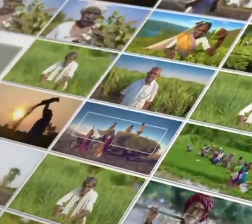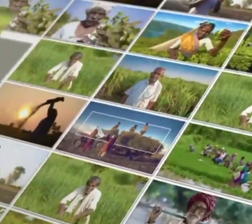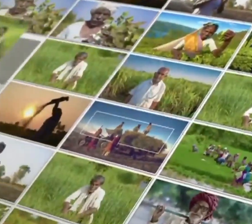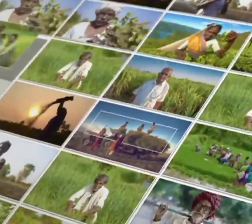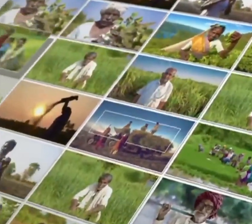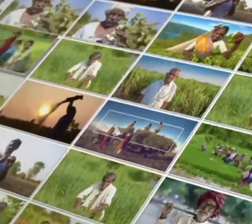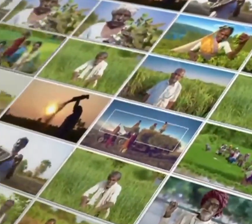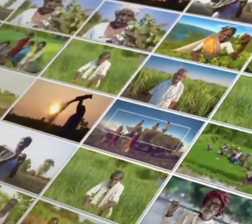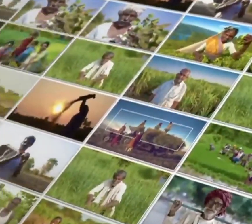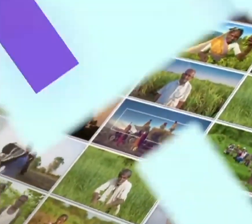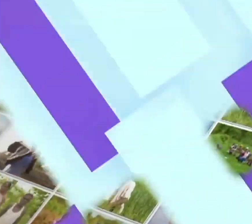है।